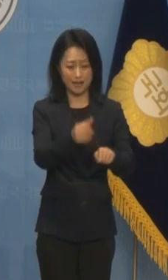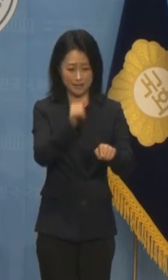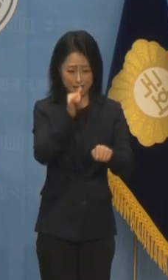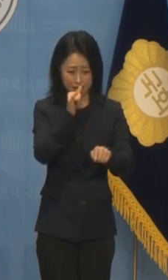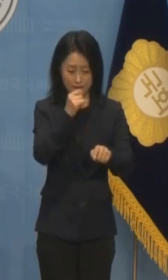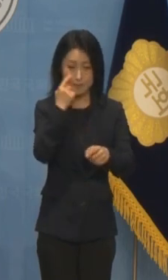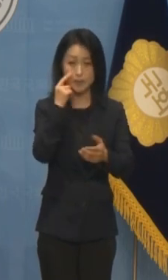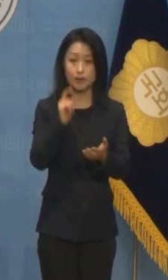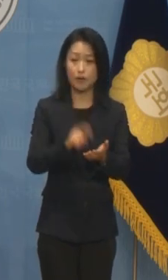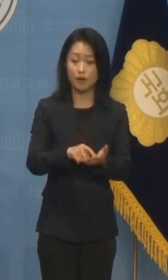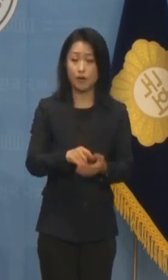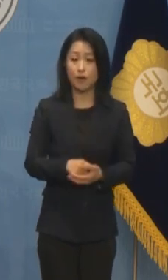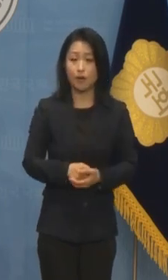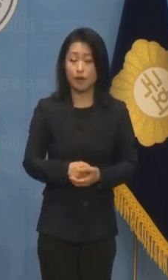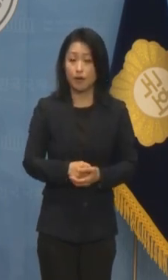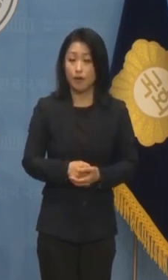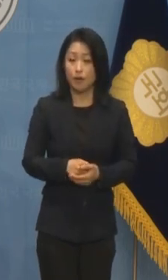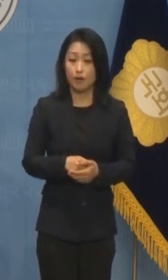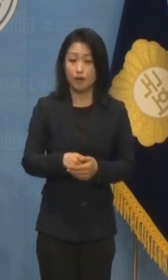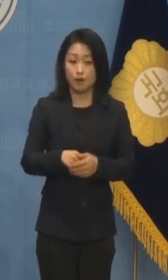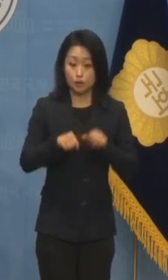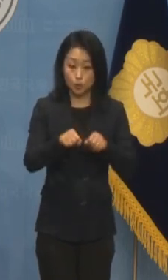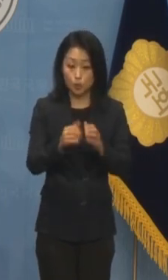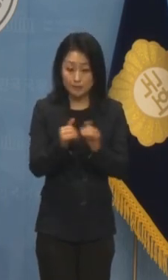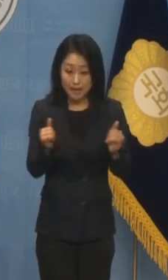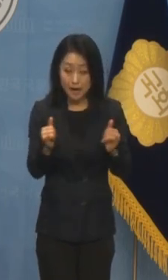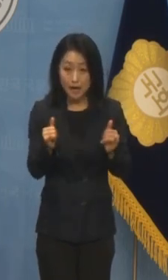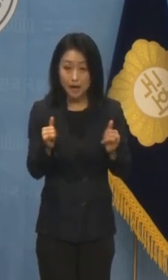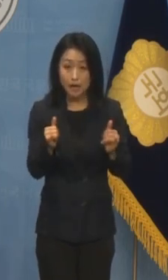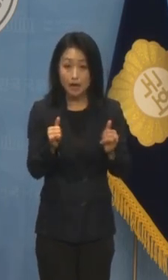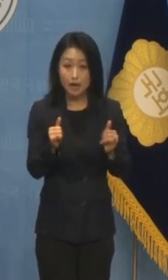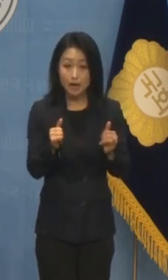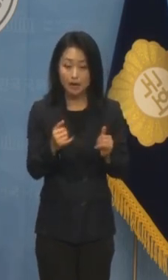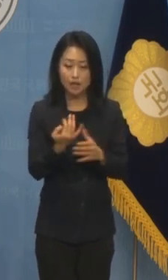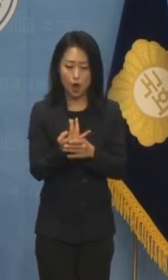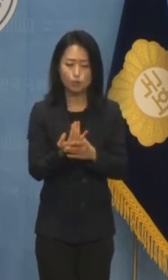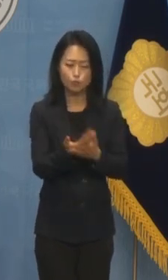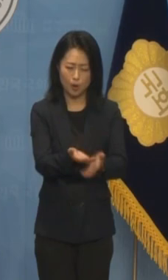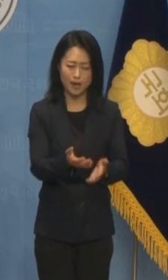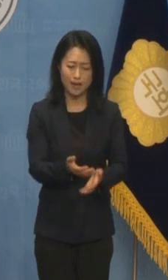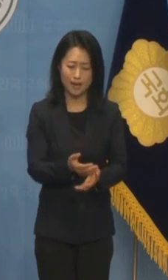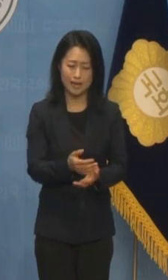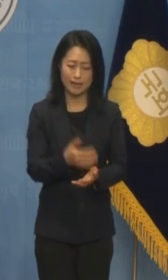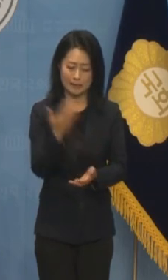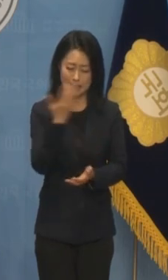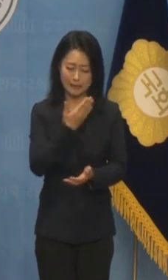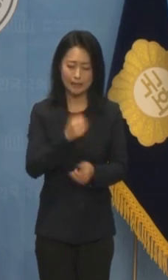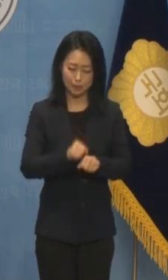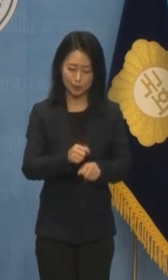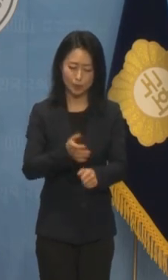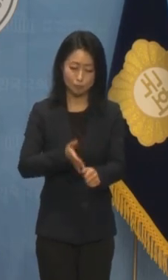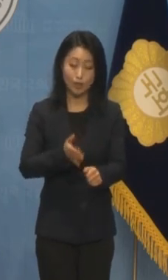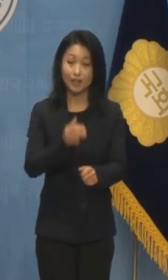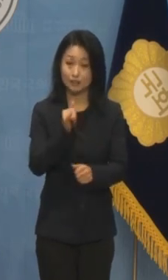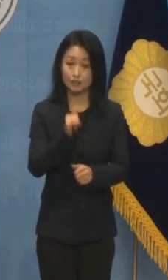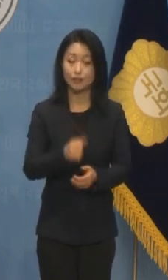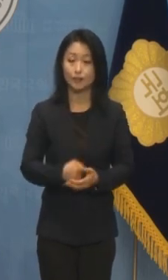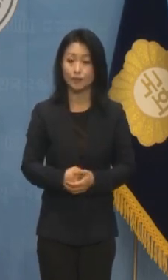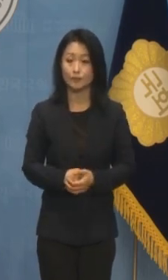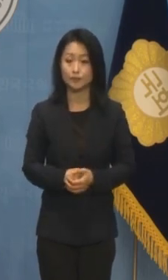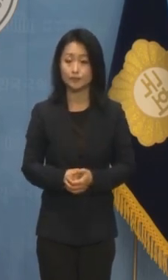발견되었다고 합니다. 당시 환경미화 노동자들에게 현금을 주면서 수습했다는 말도